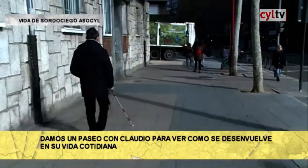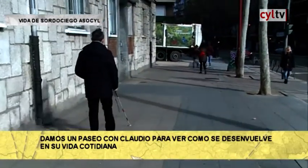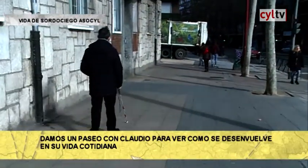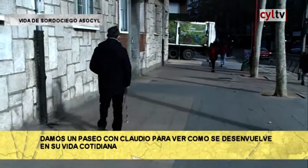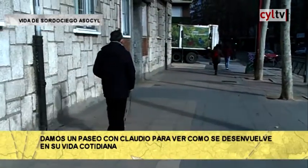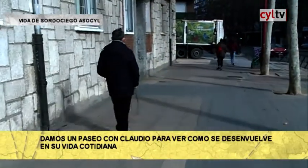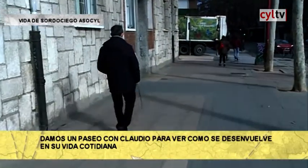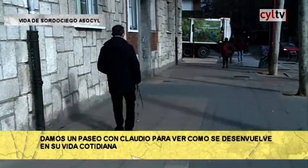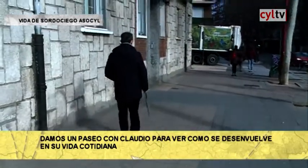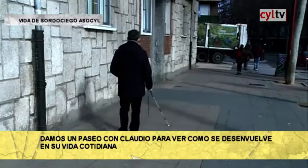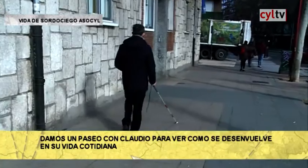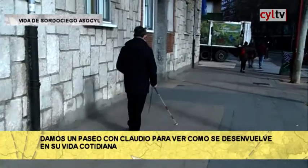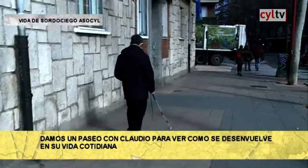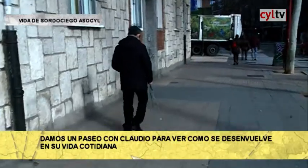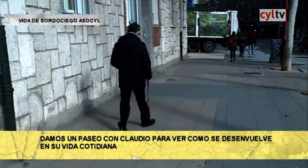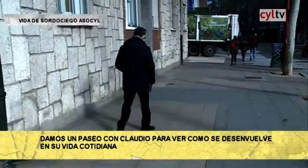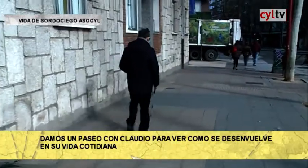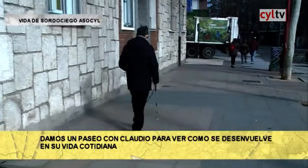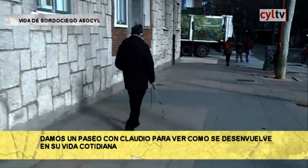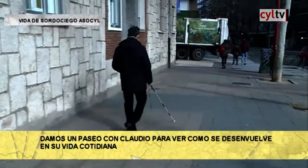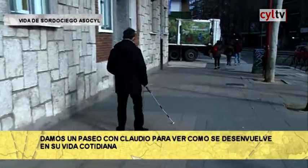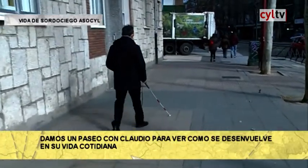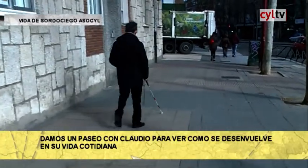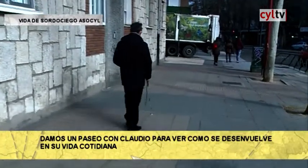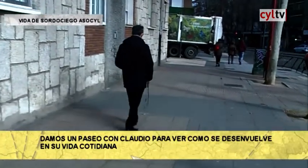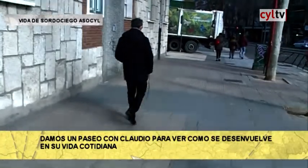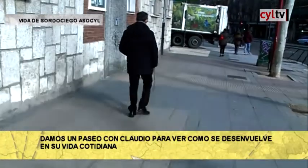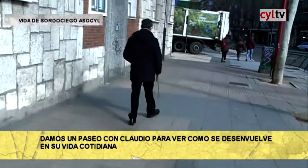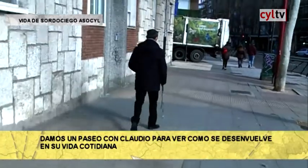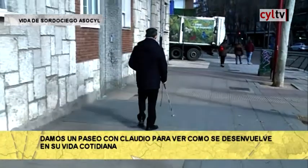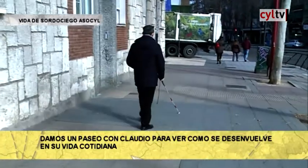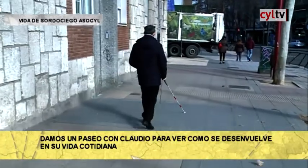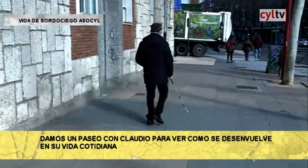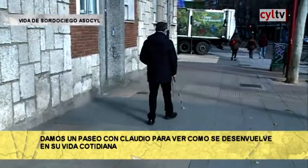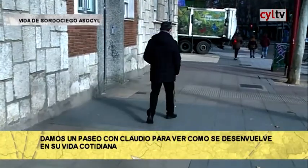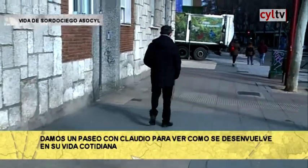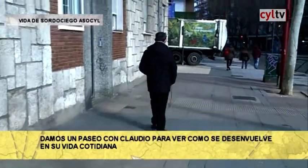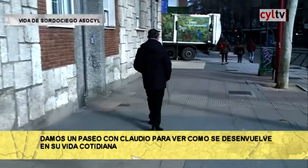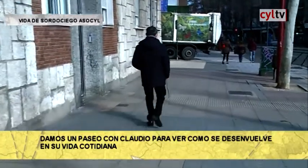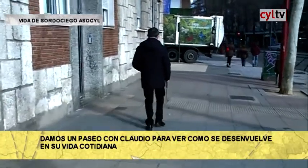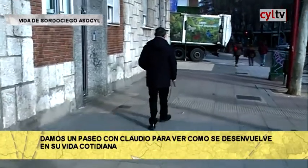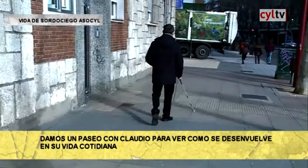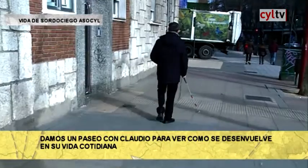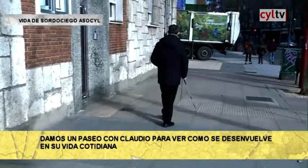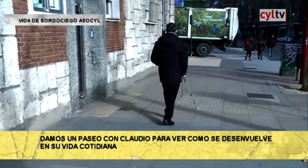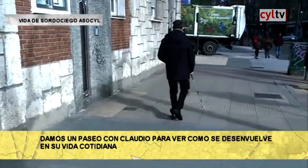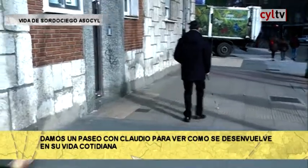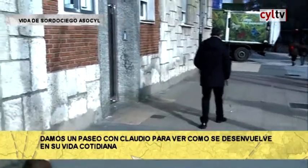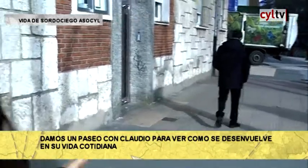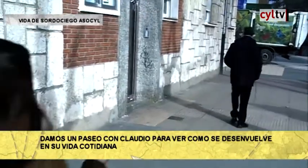suficientes, sí, para hacer una rutina mínima, claro, en su día a día. Por ejemplo, ahora vemos que tenemos que cruzar un